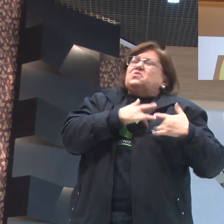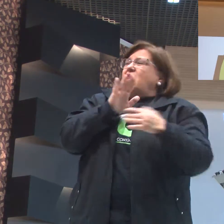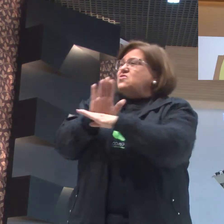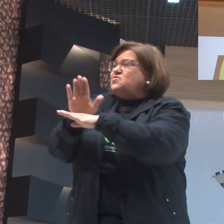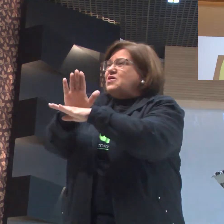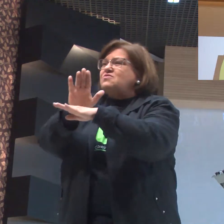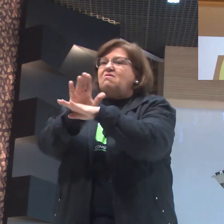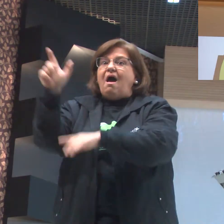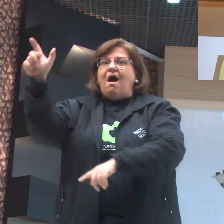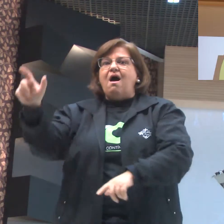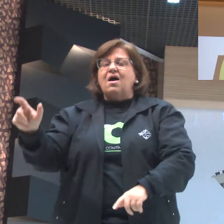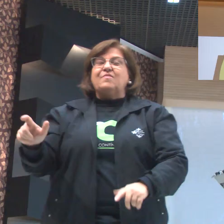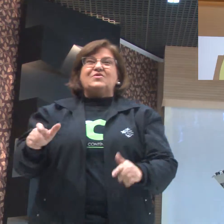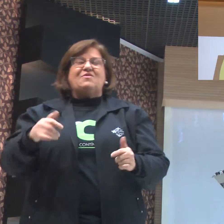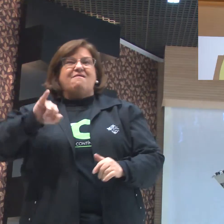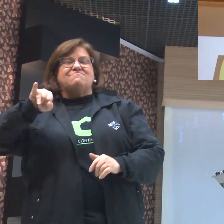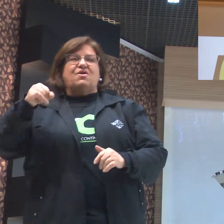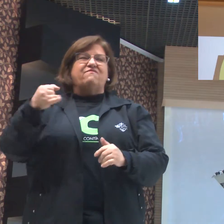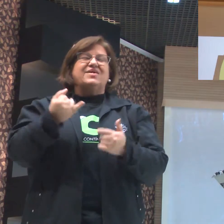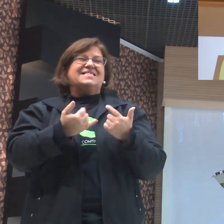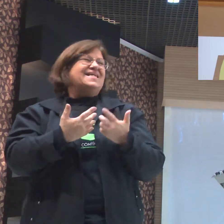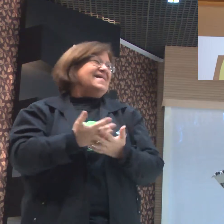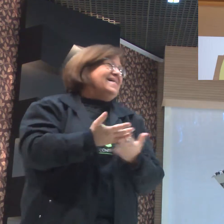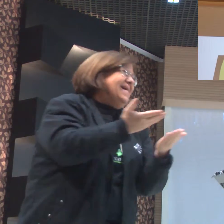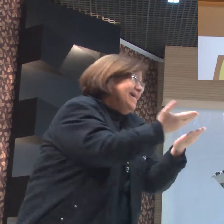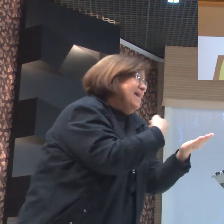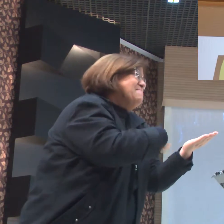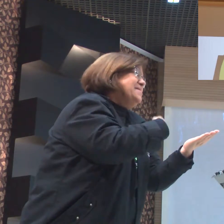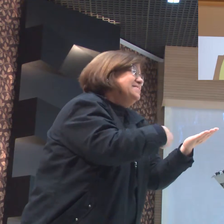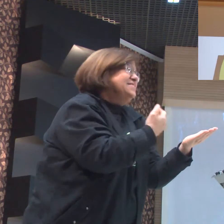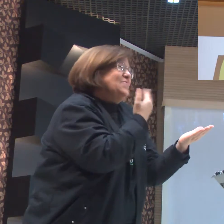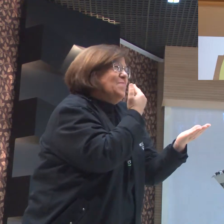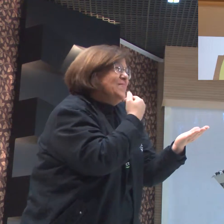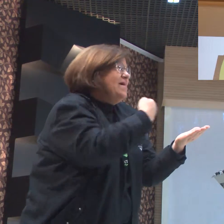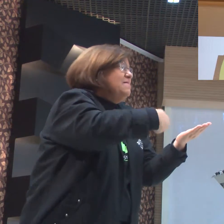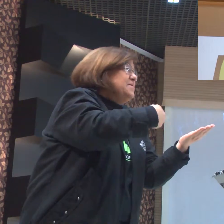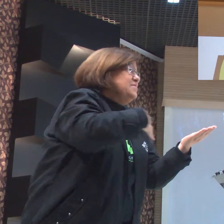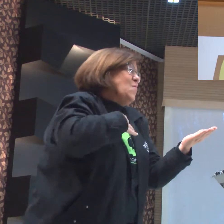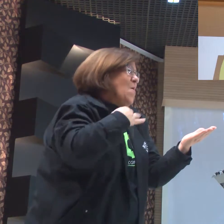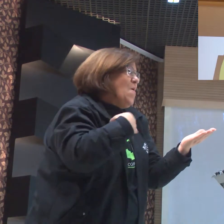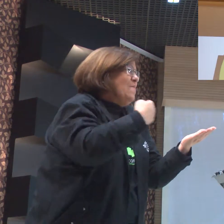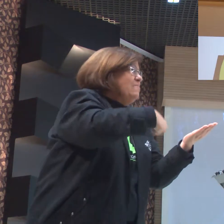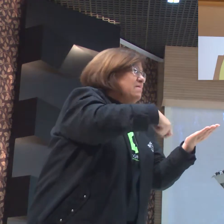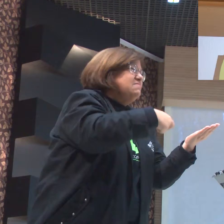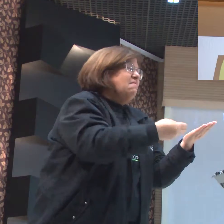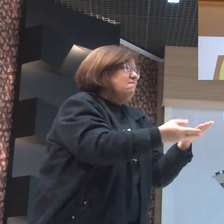solidárias. Ok? Um alerta. Sabe,